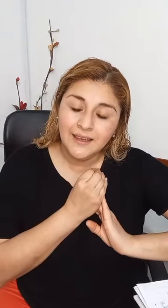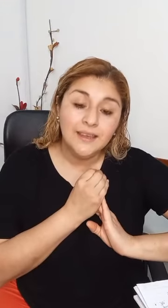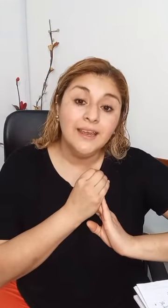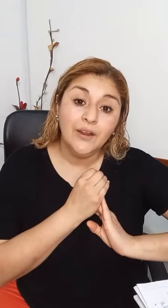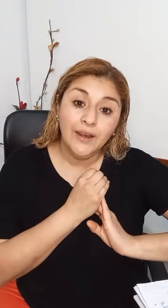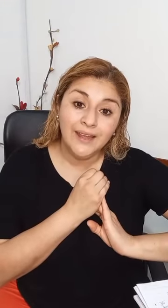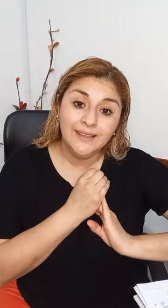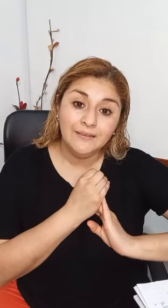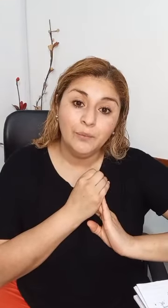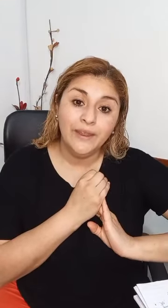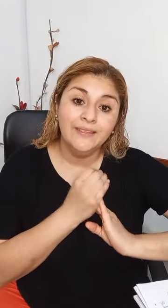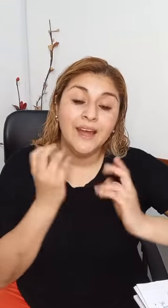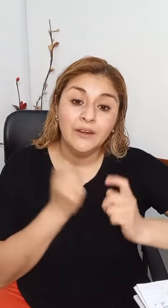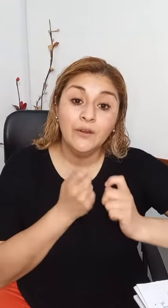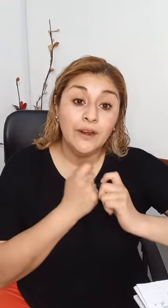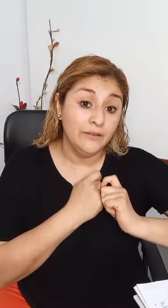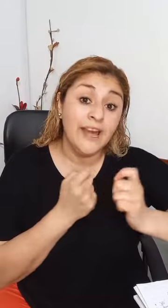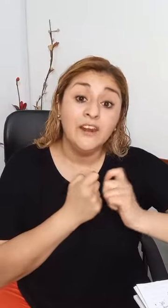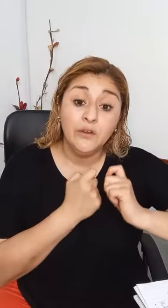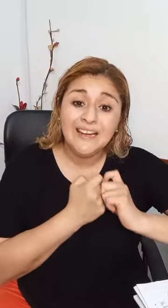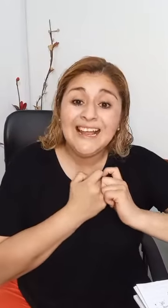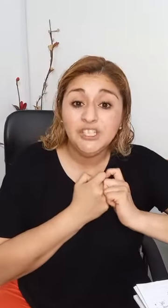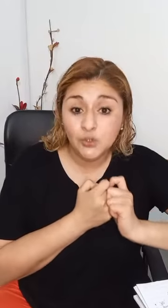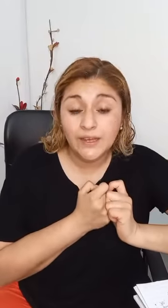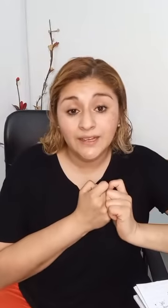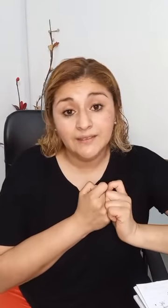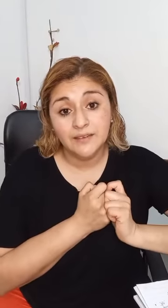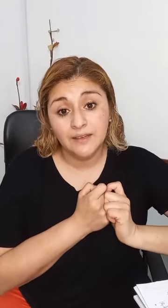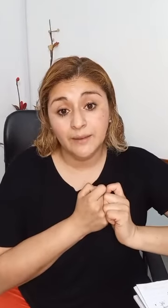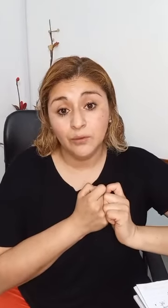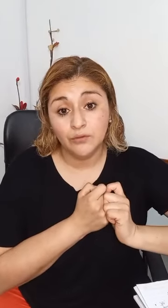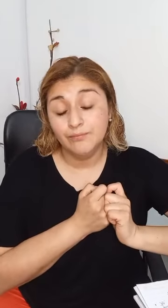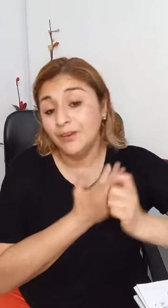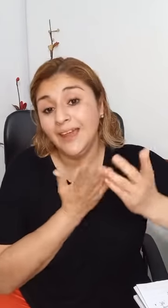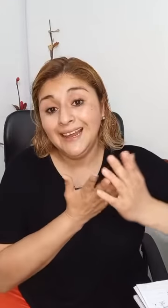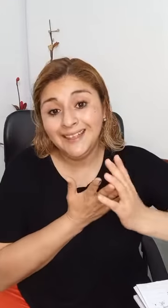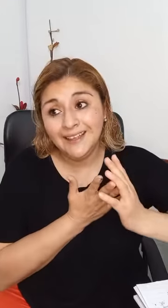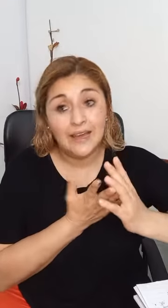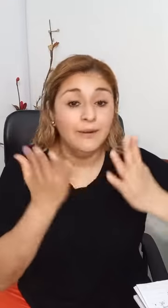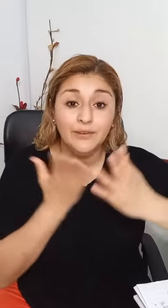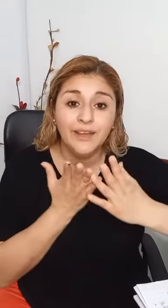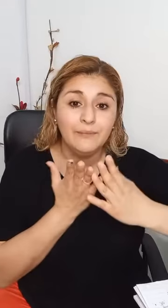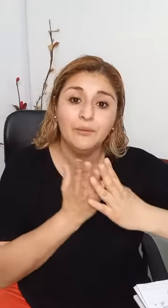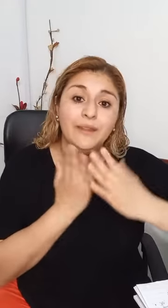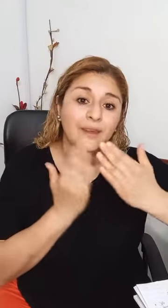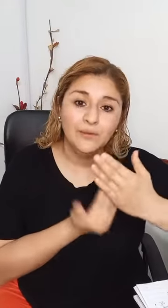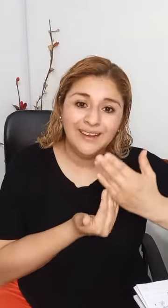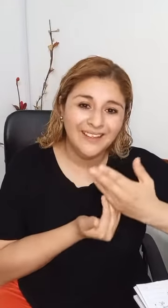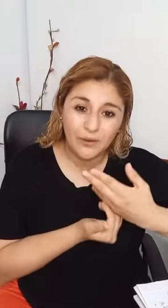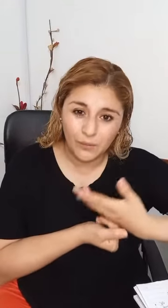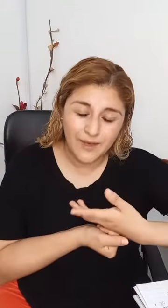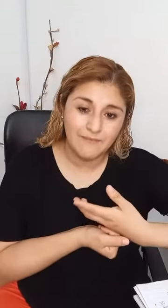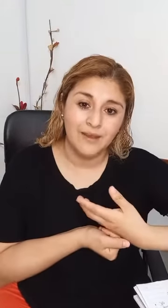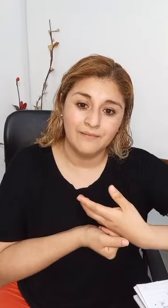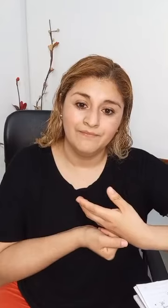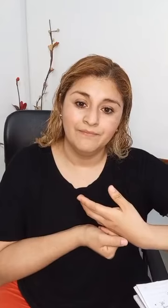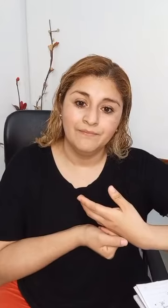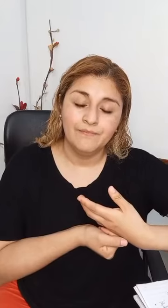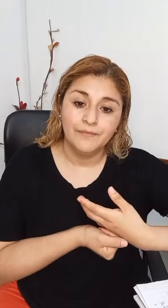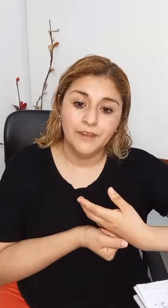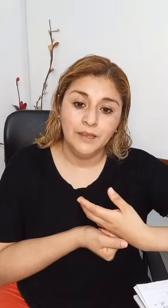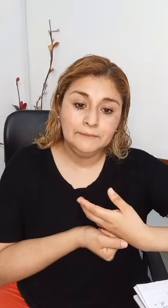y que los lentes puedan darnos la ayuda que necesitamos. Porque hay lentes, hay personas que por más de que usen lentes no pueden